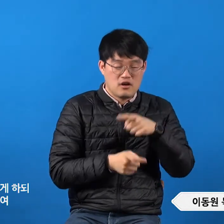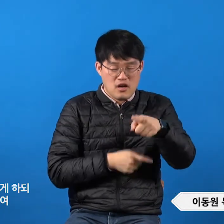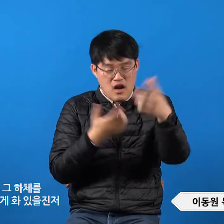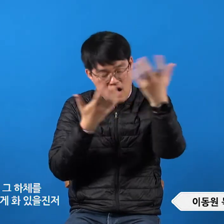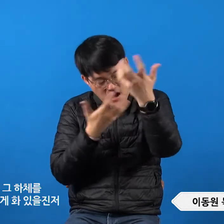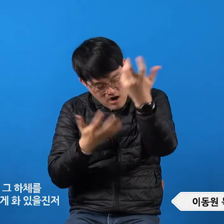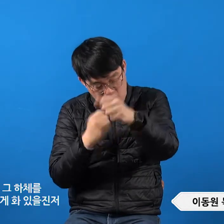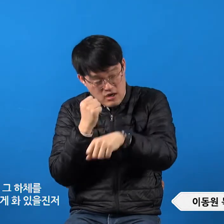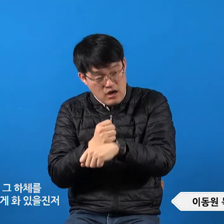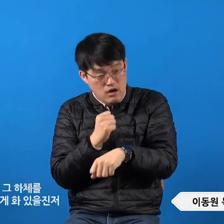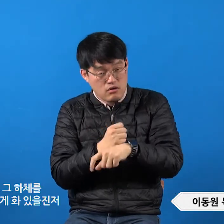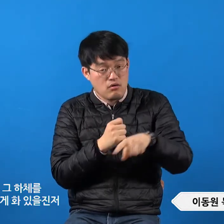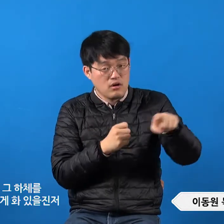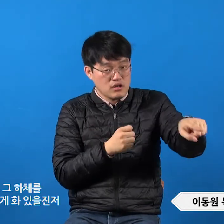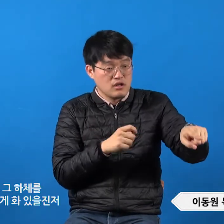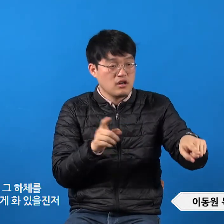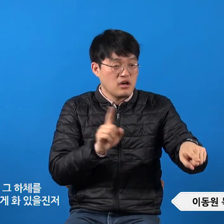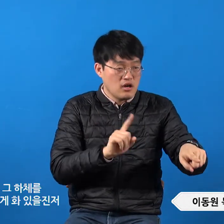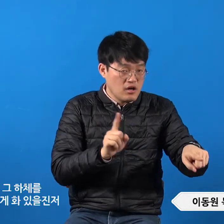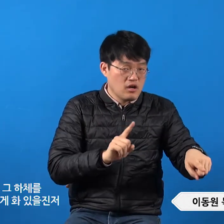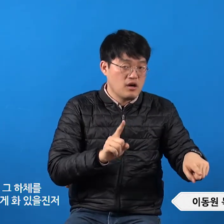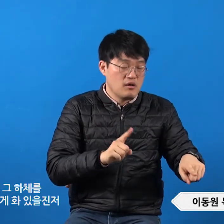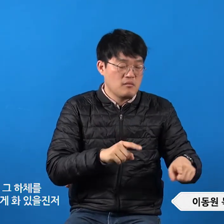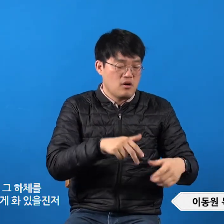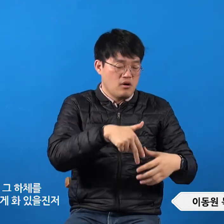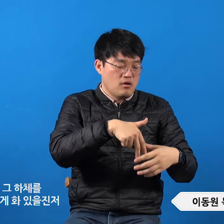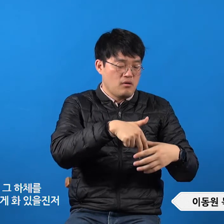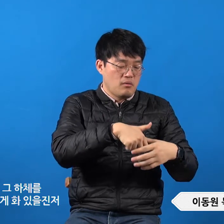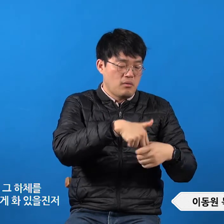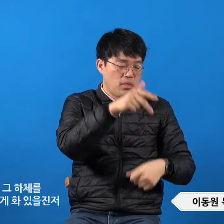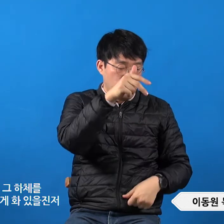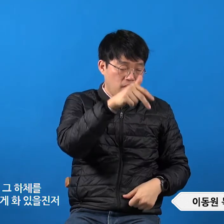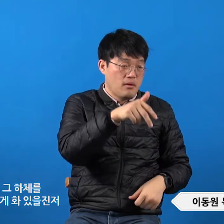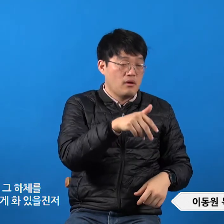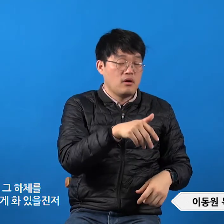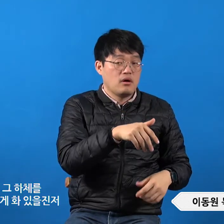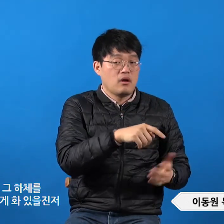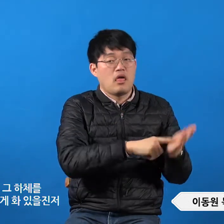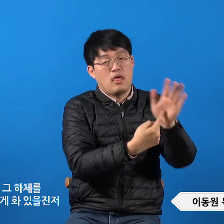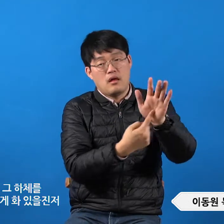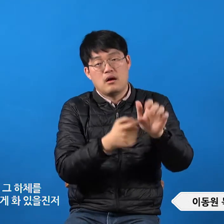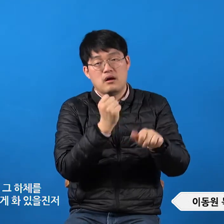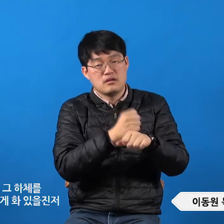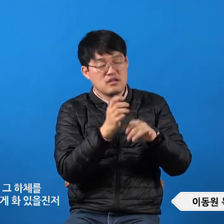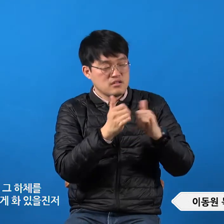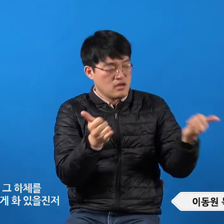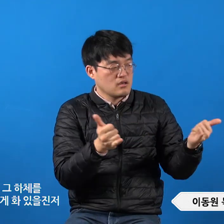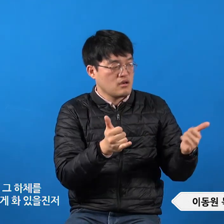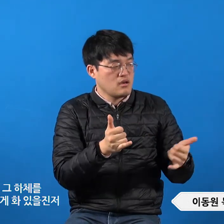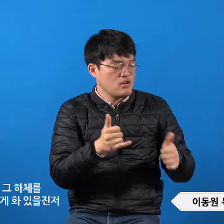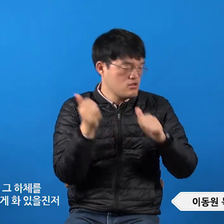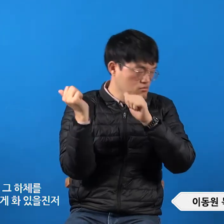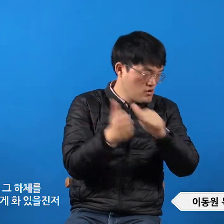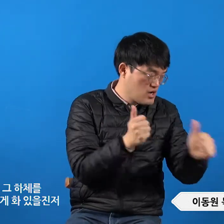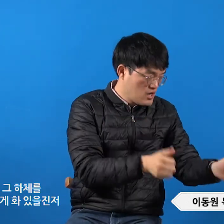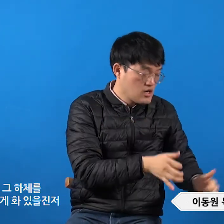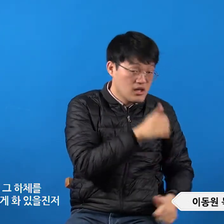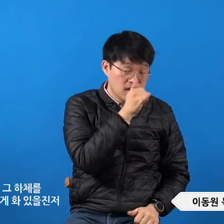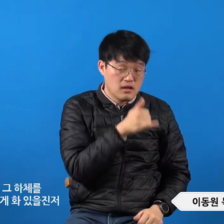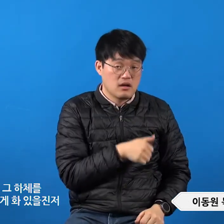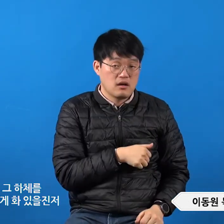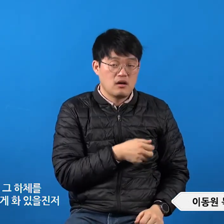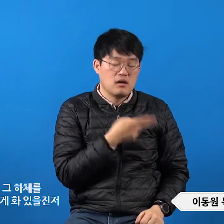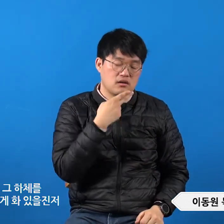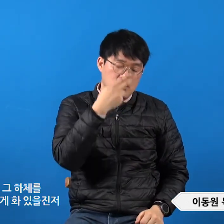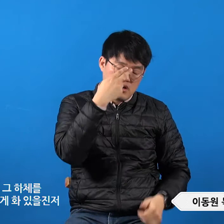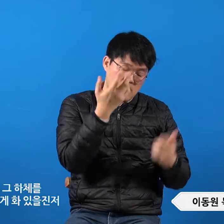그에게 취하게 하고 그 하체를 드러내려 하는 자에게 화 있을진저. 네.